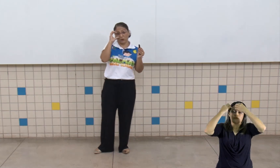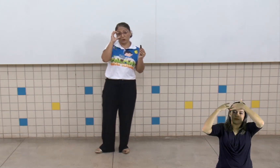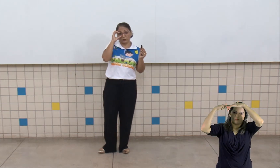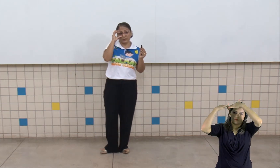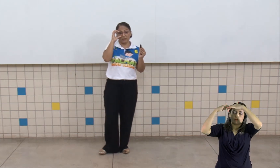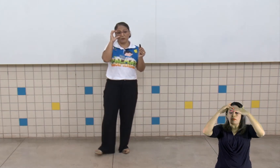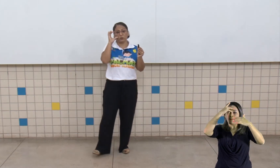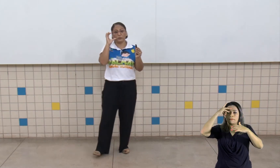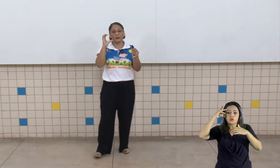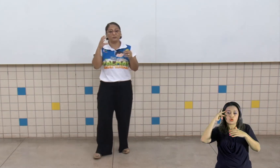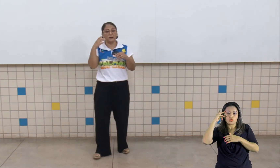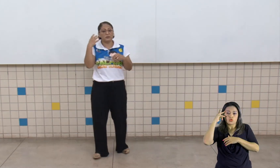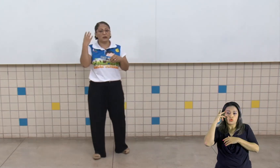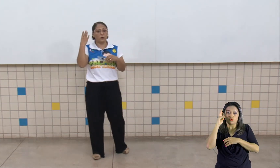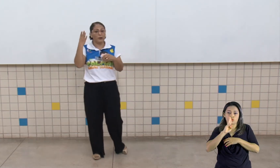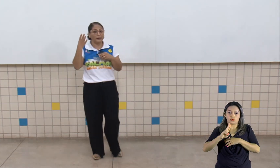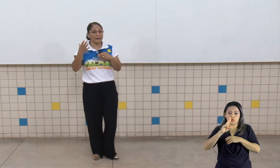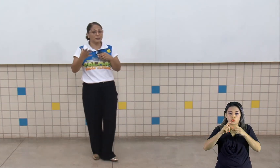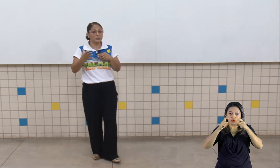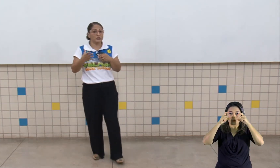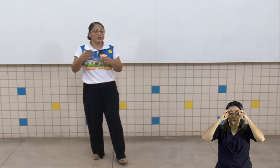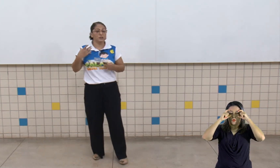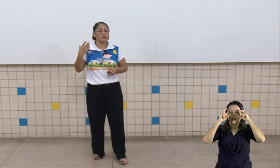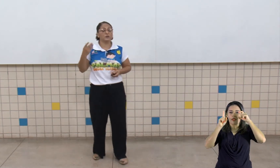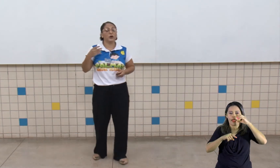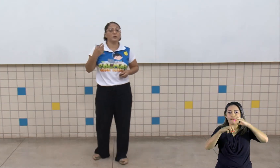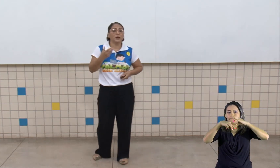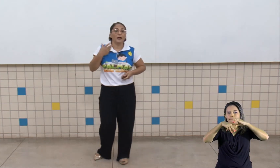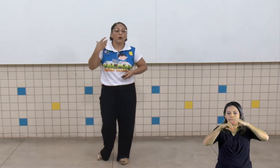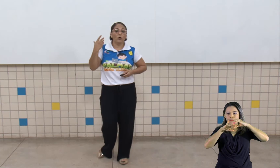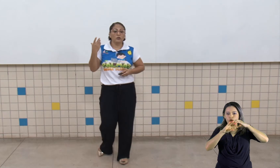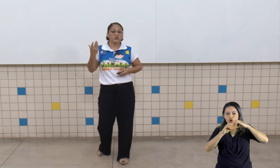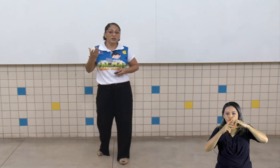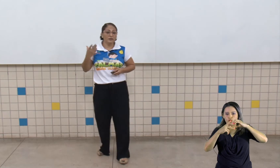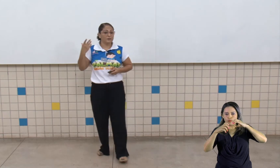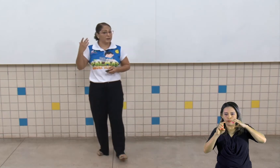usa óculos e é míope, ele vai usar uma lente de forma